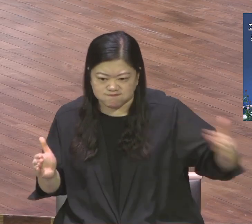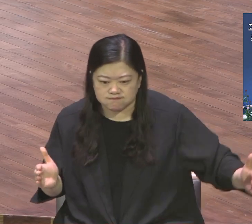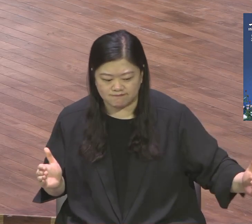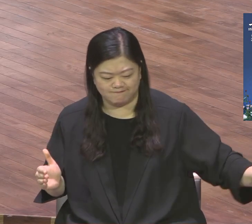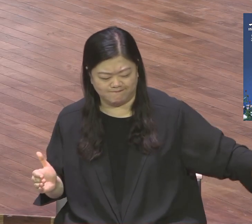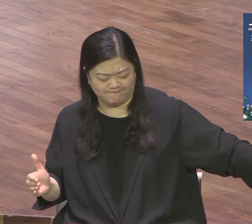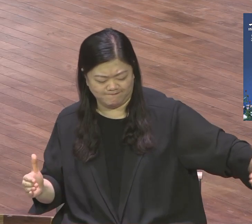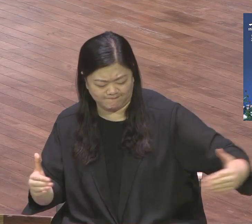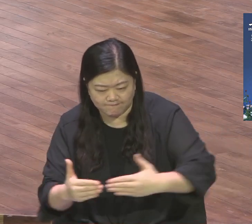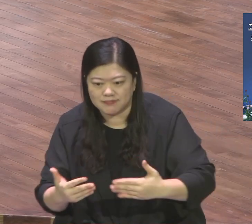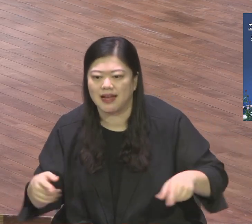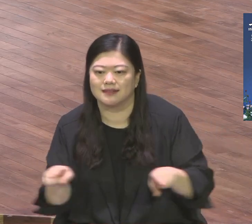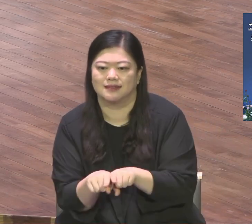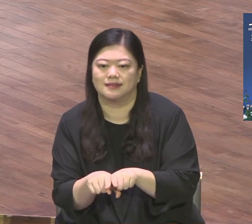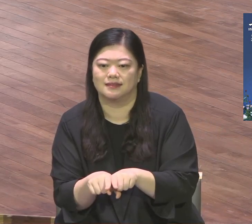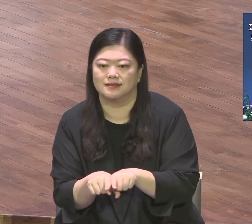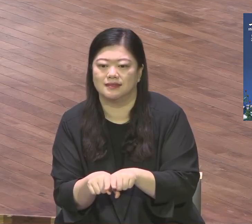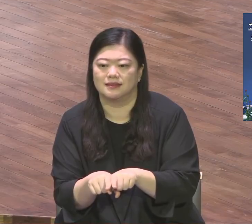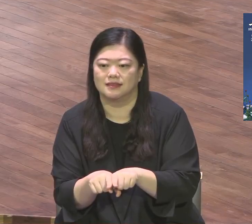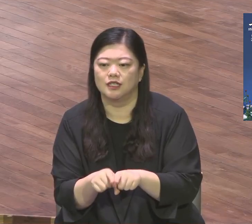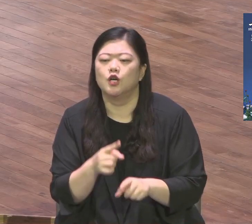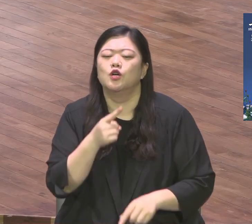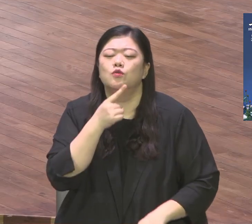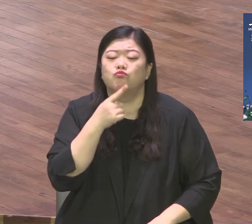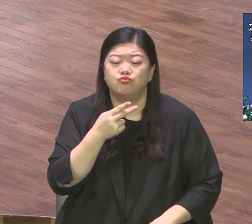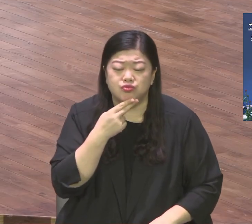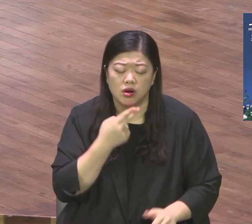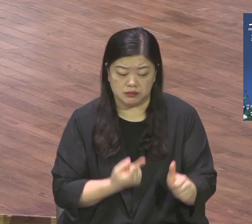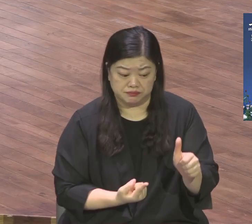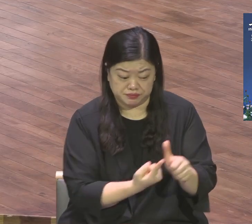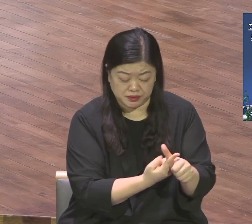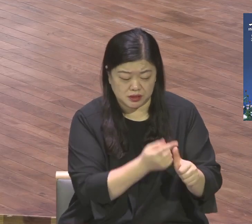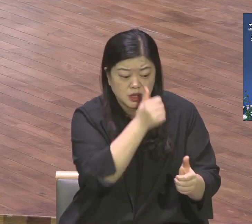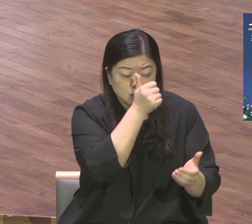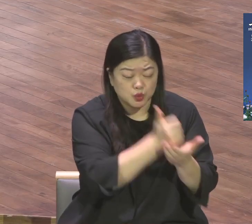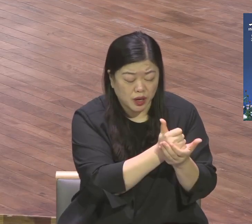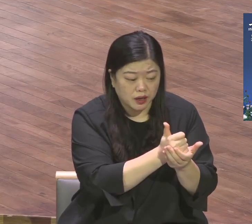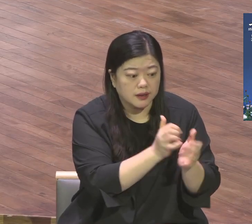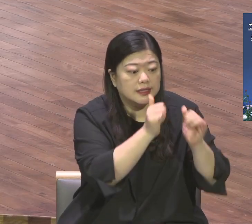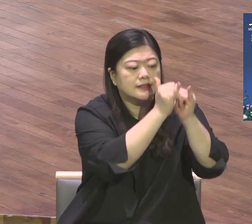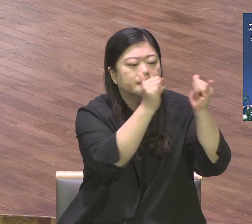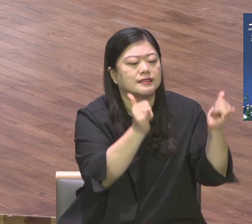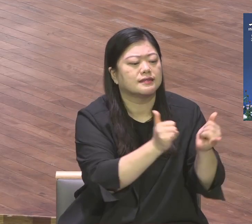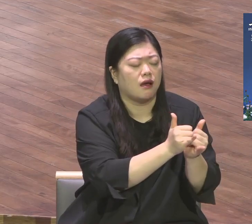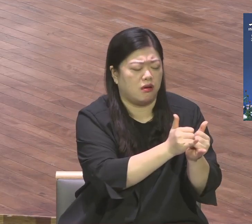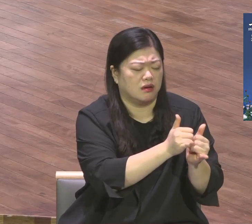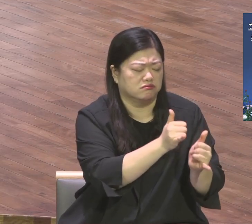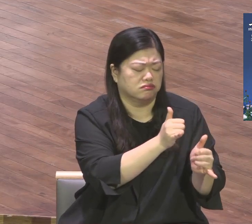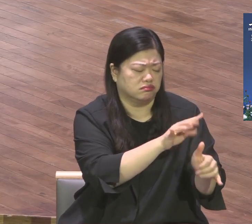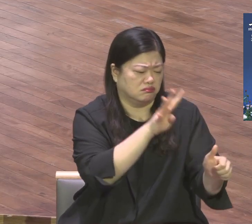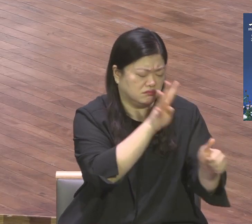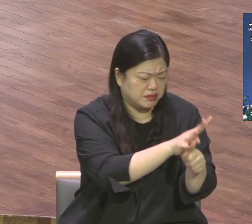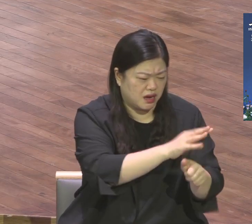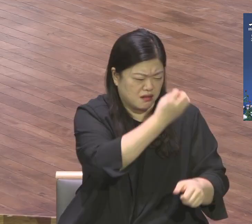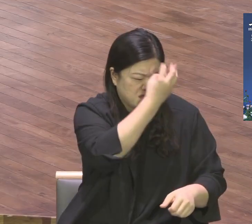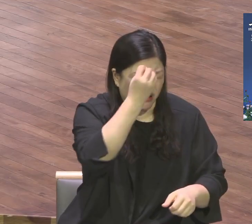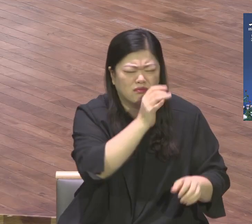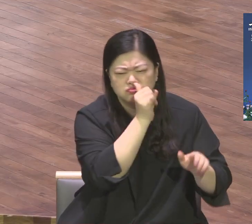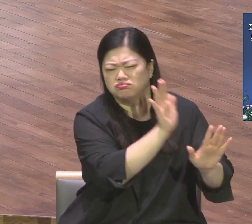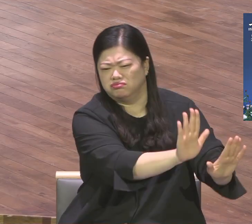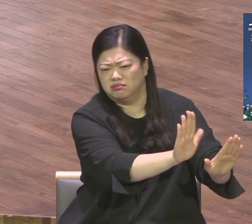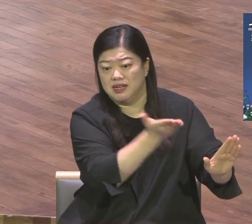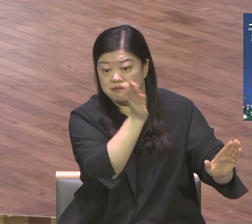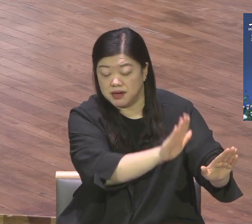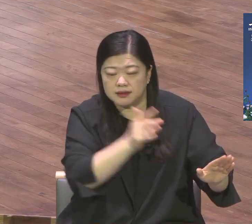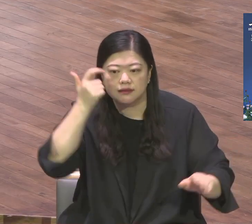지어서 사형을 받지만은 그 영혼은 죄사함을 받아 천국으로. 그리고 사형수들이 예수 영접을 만해요. 모르고